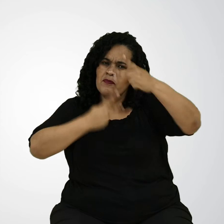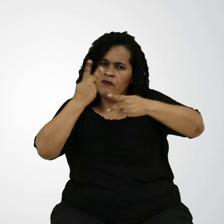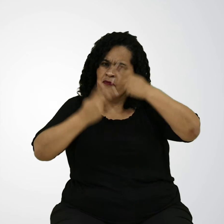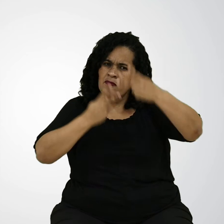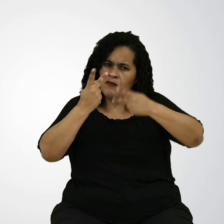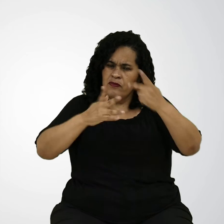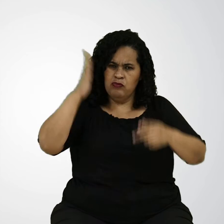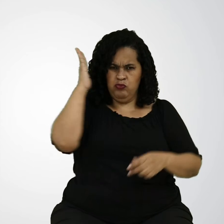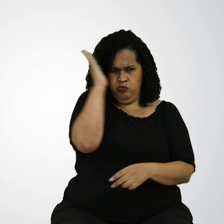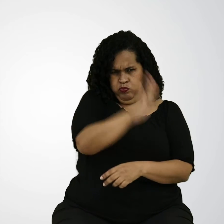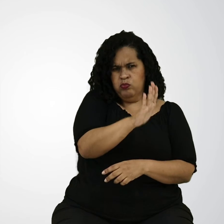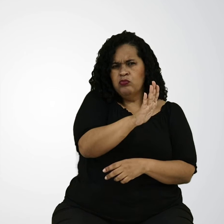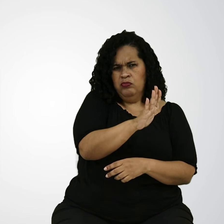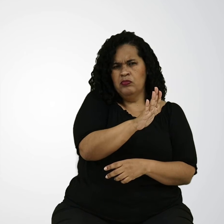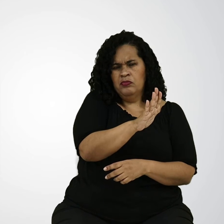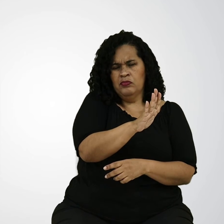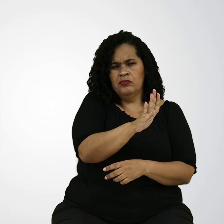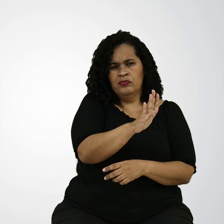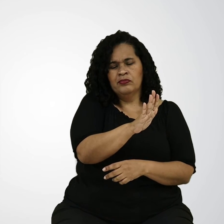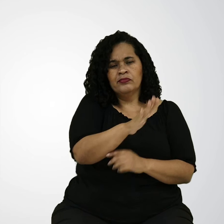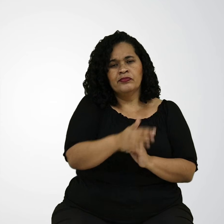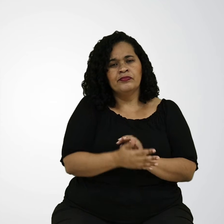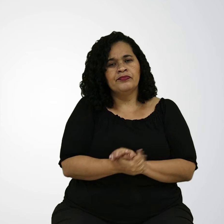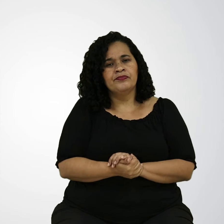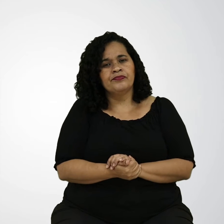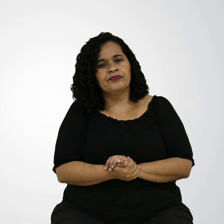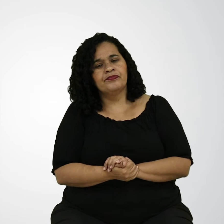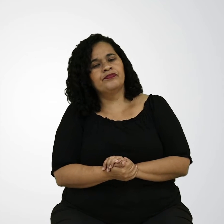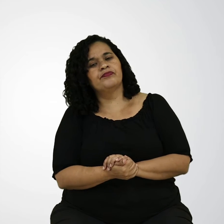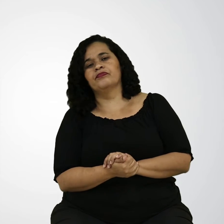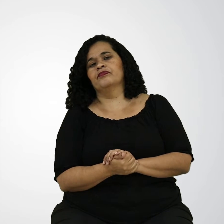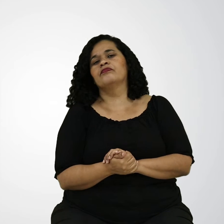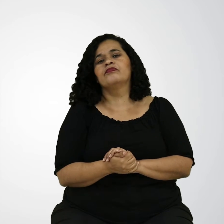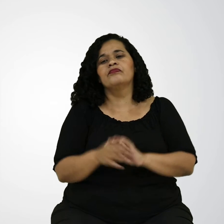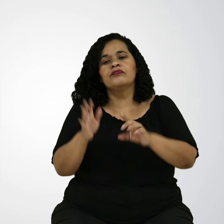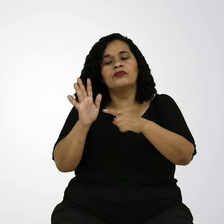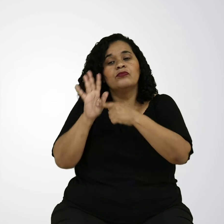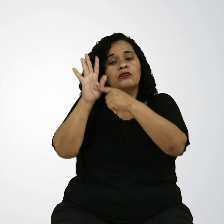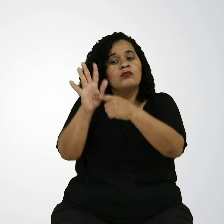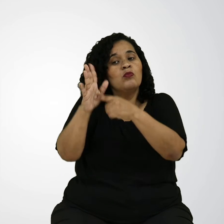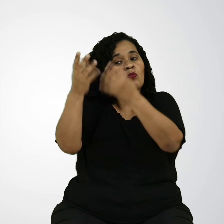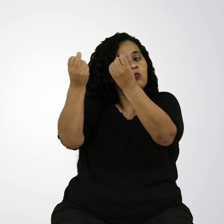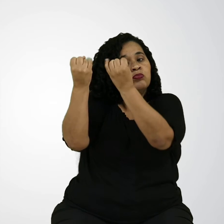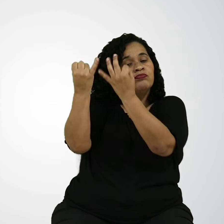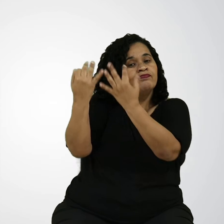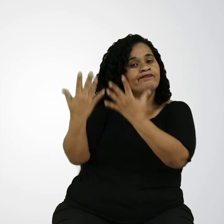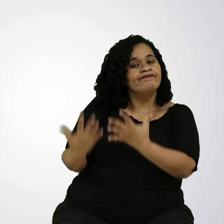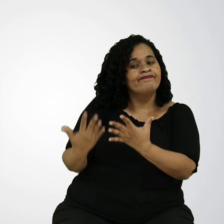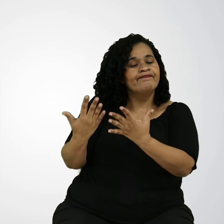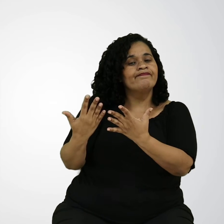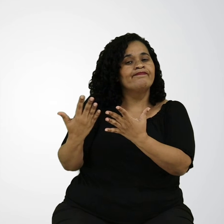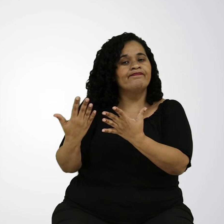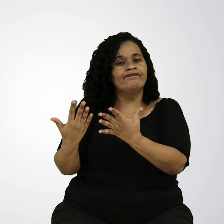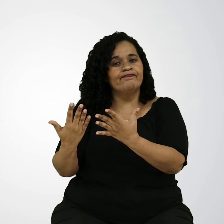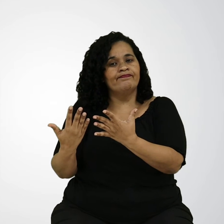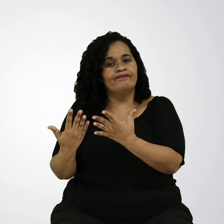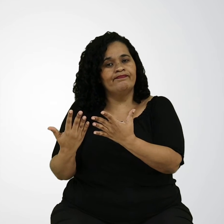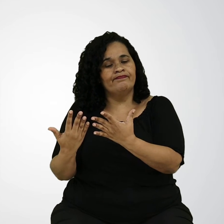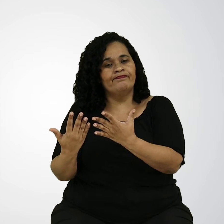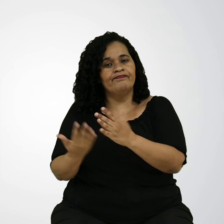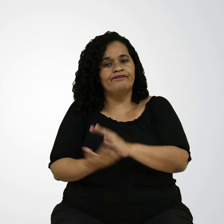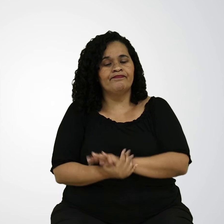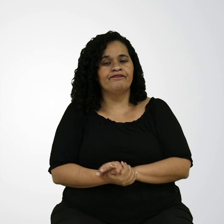isso que eles no cerne aqui, né, no centro do que eles ensinavam está essa ideia de que a matéria é